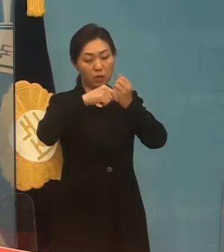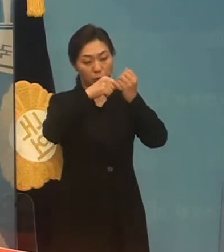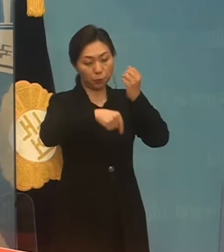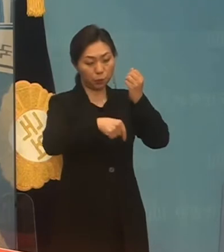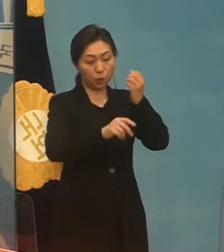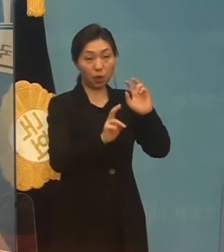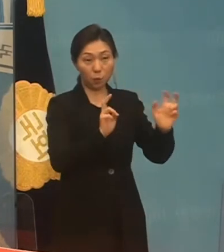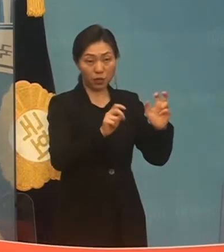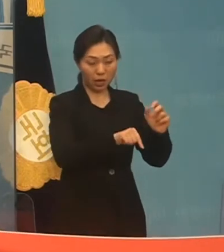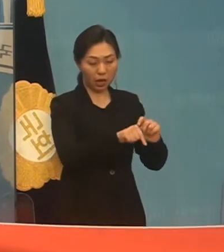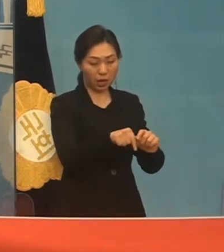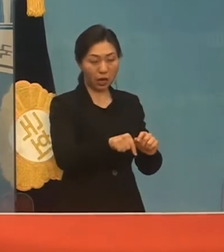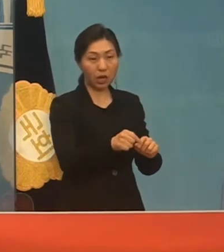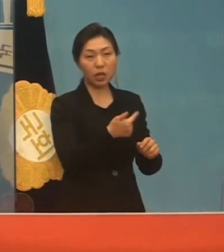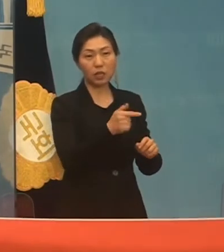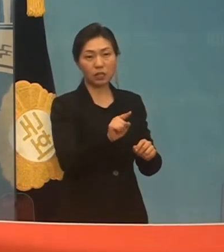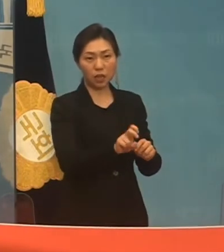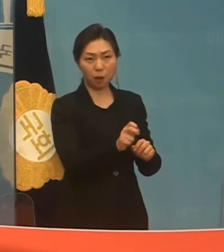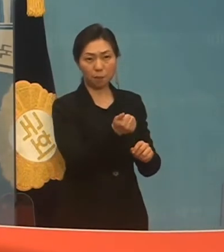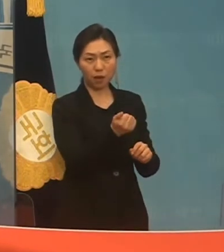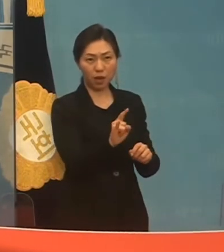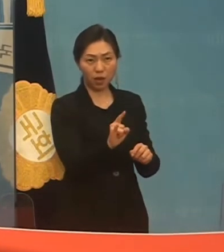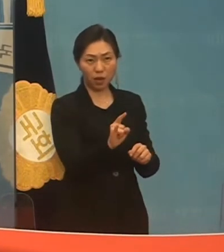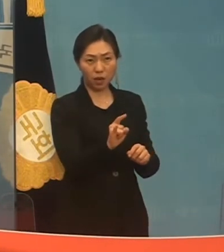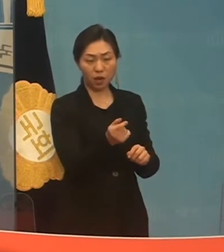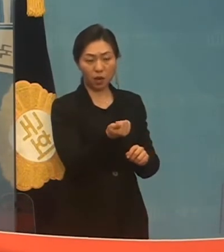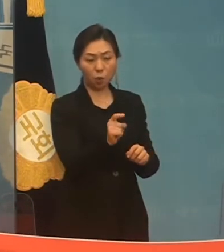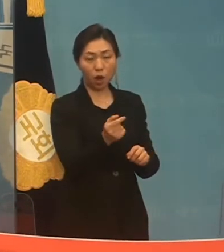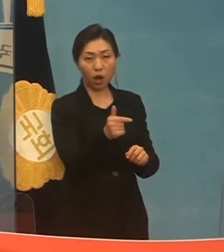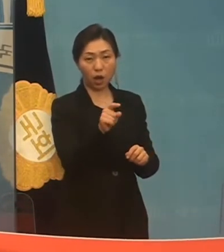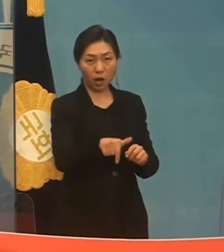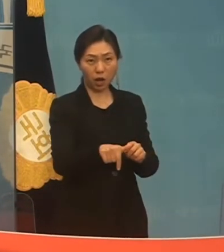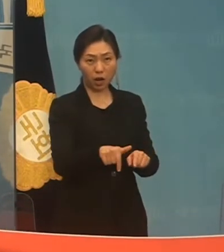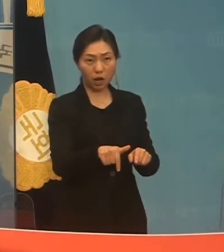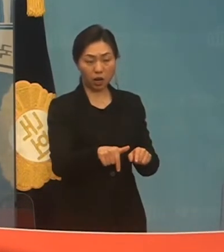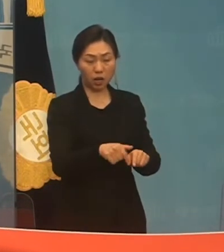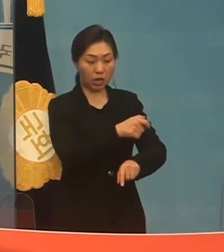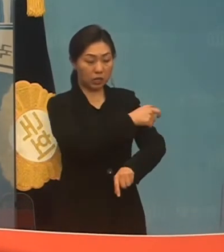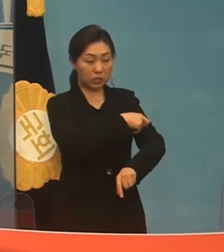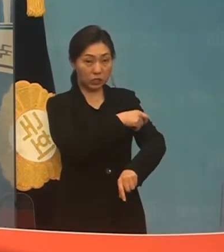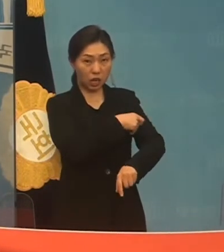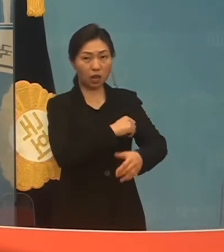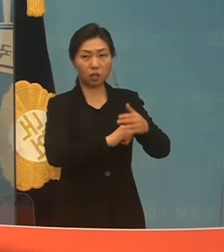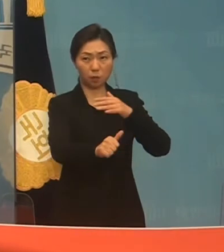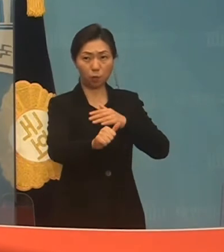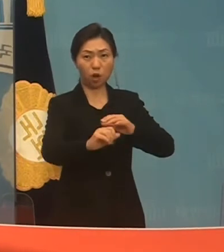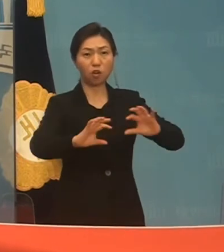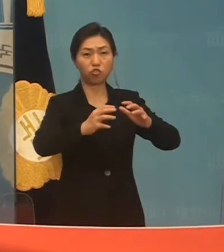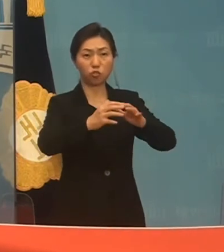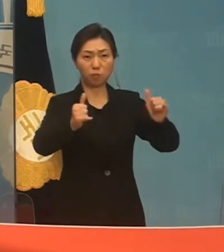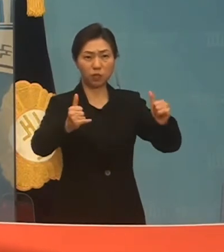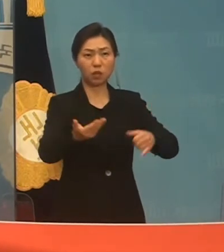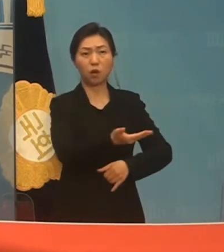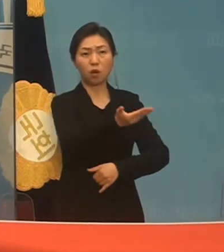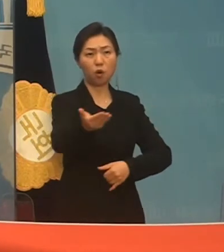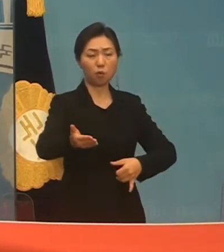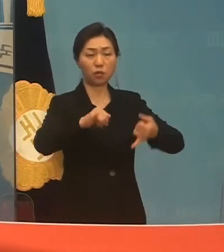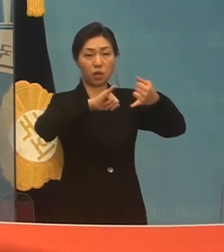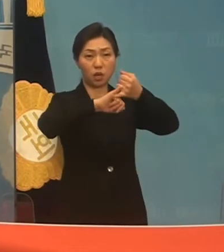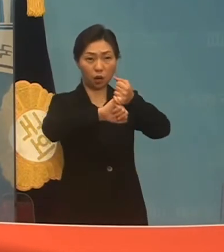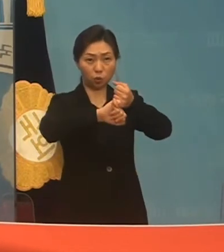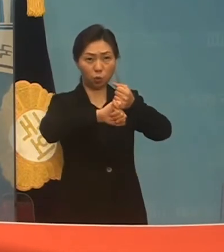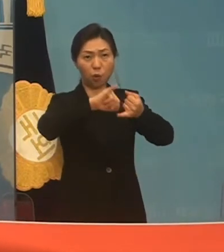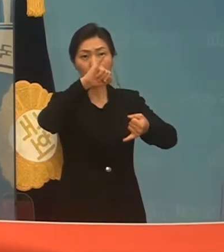남해학 사원 그리고 국정감사에서 남해학 대표이사가 대국민에게 했던 약속까지